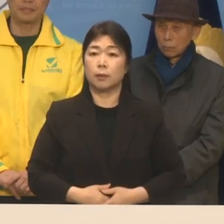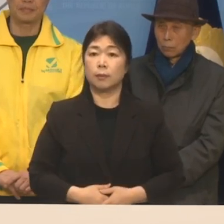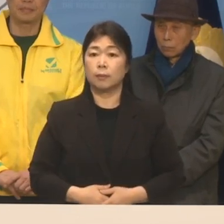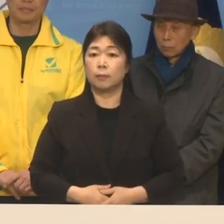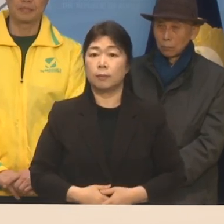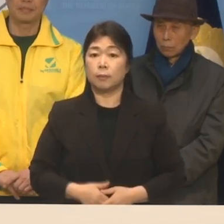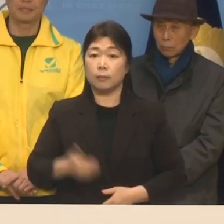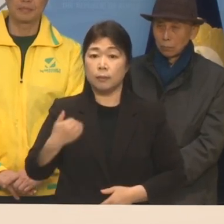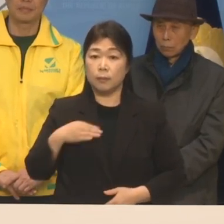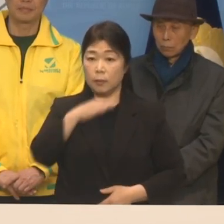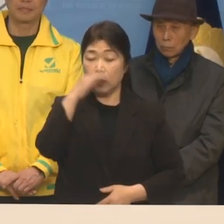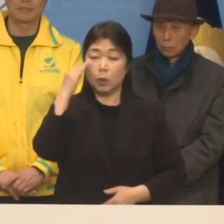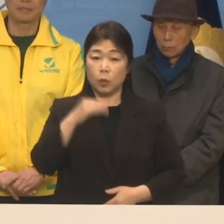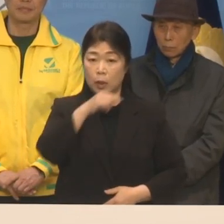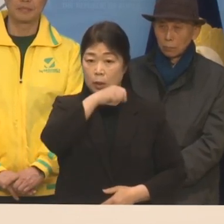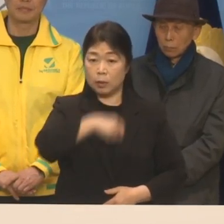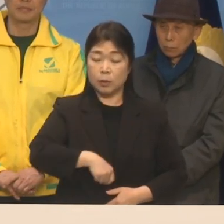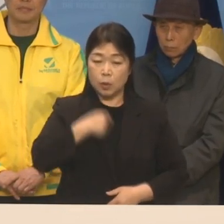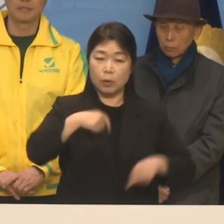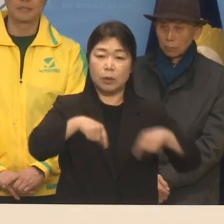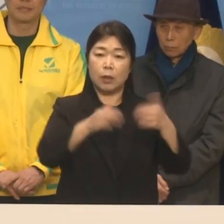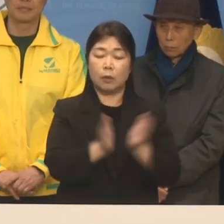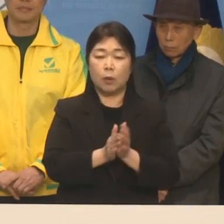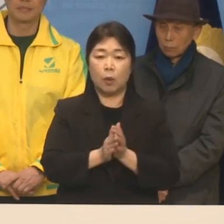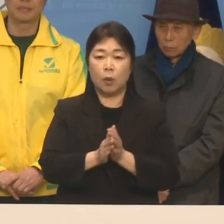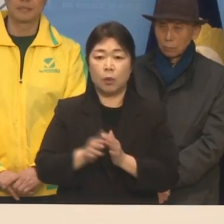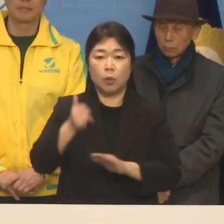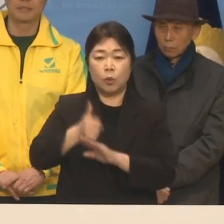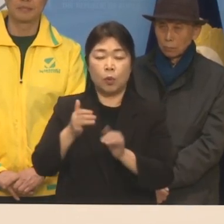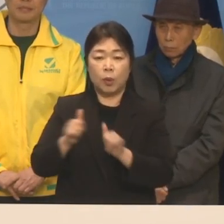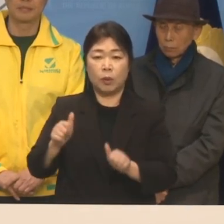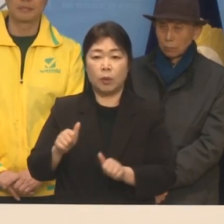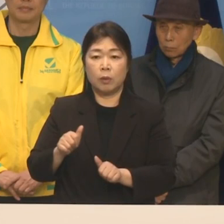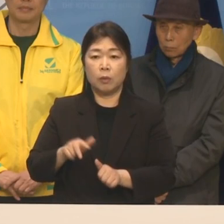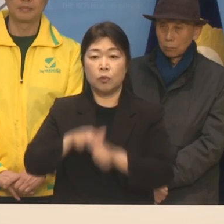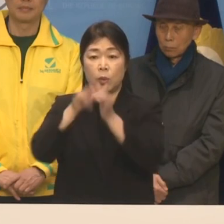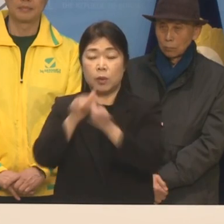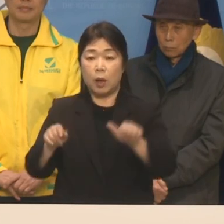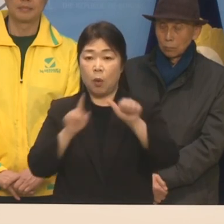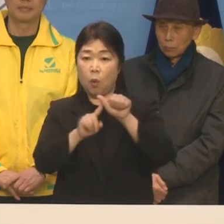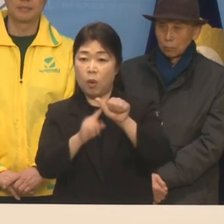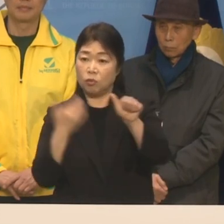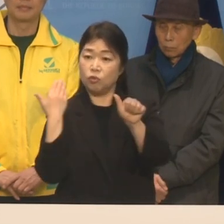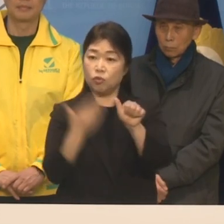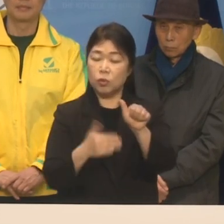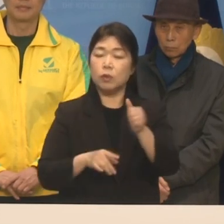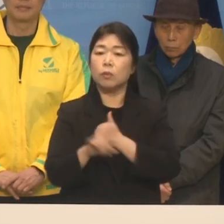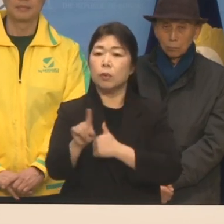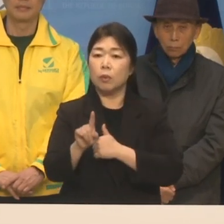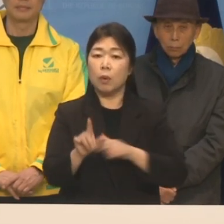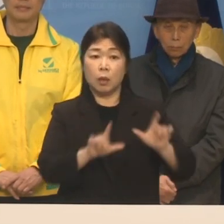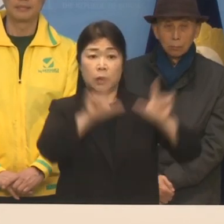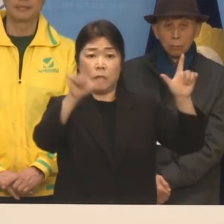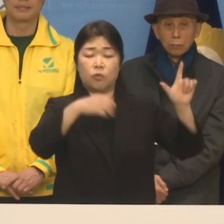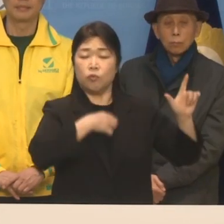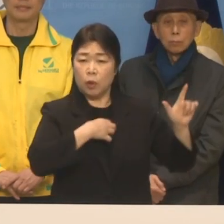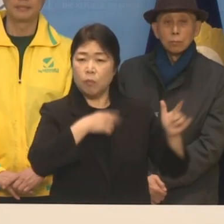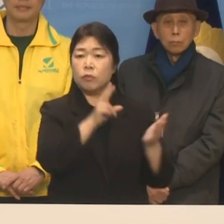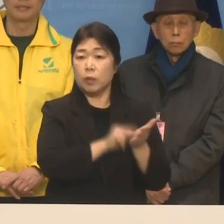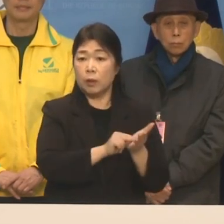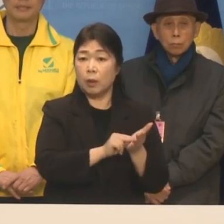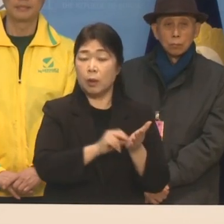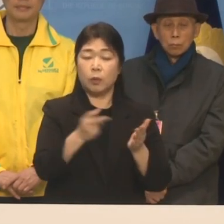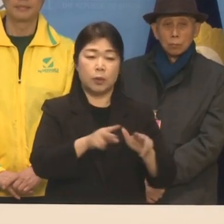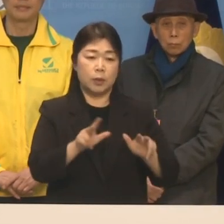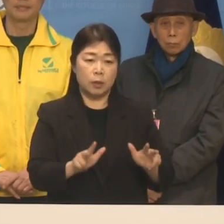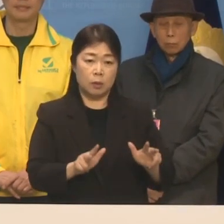아까 녹색정의당이 농민 후보 5번을 배정한 이 의지는 이 기후위기 시대와 현